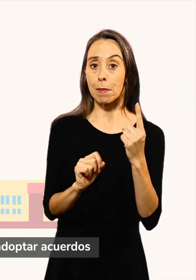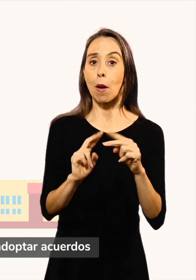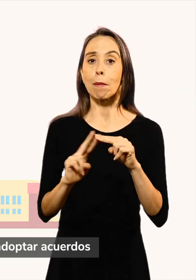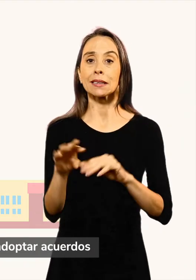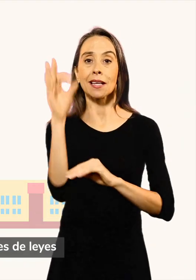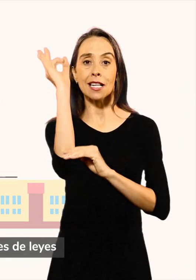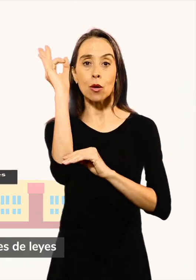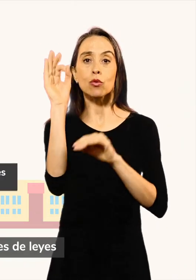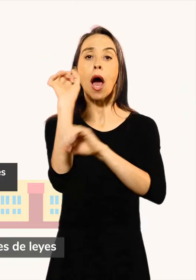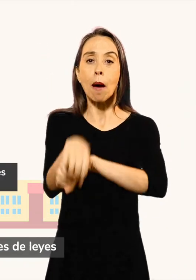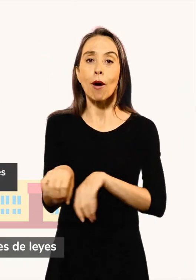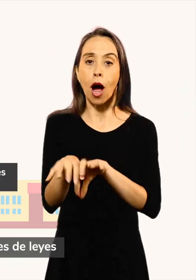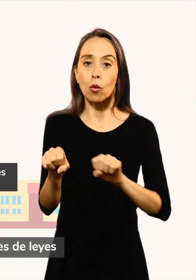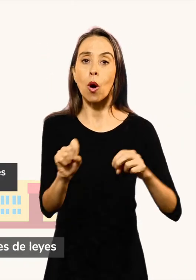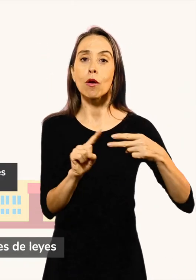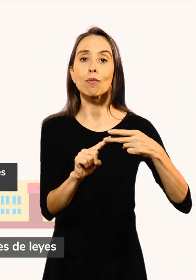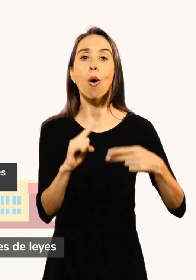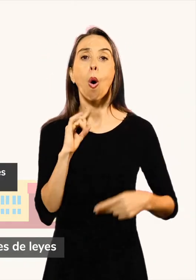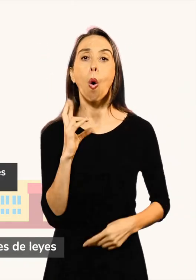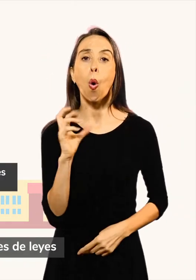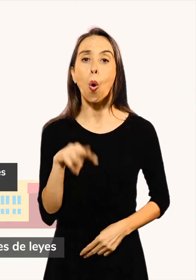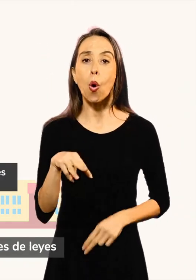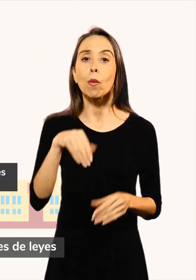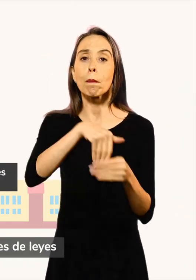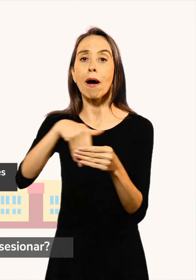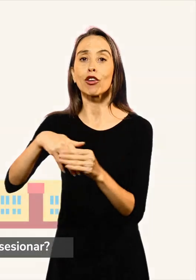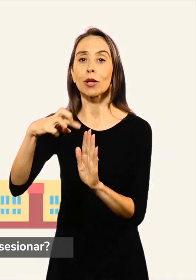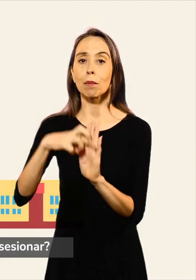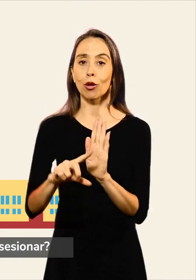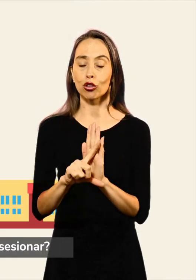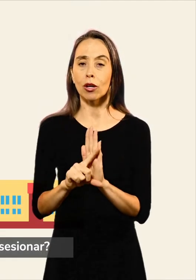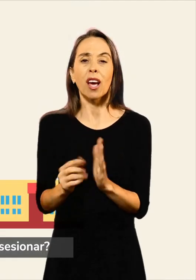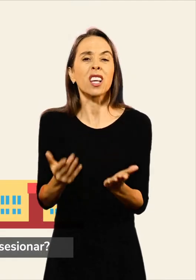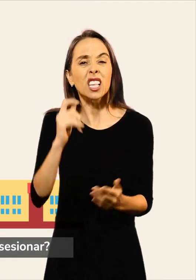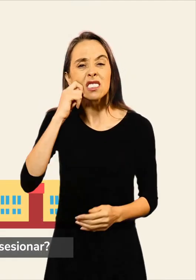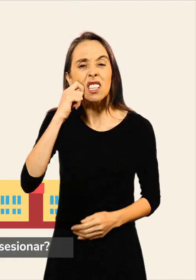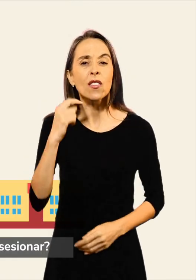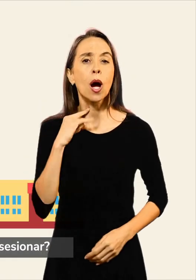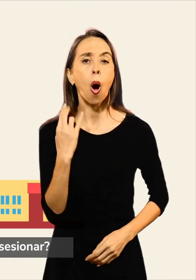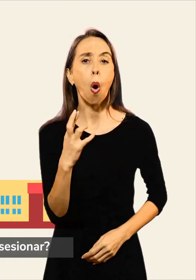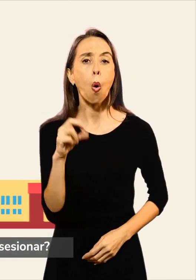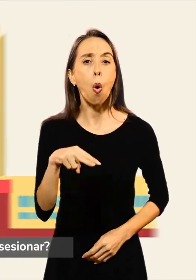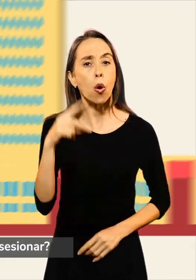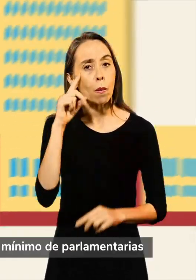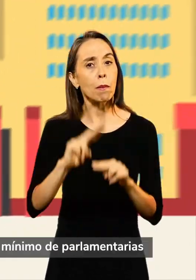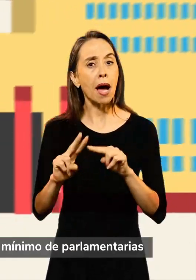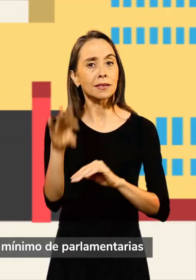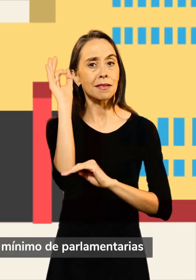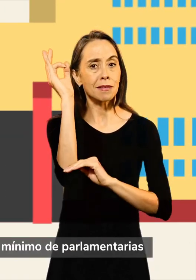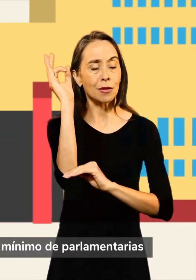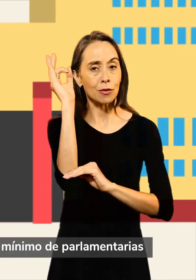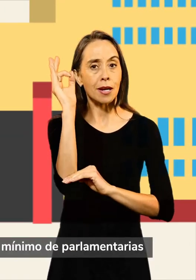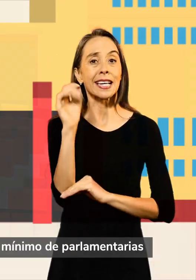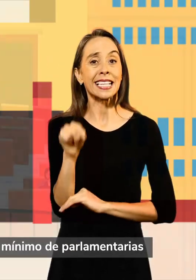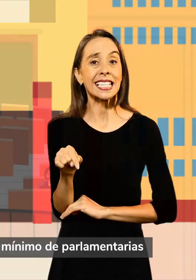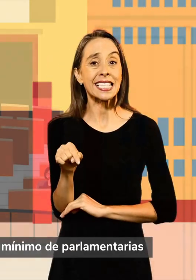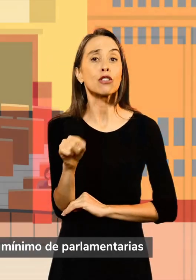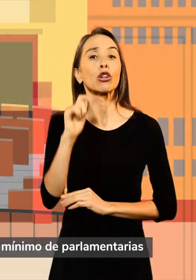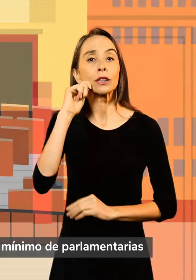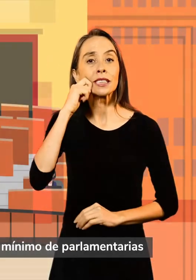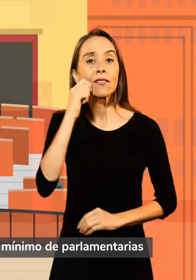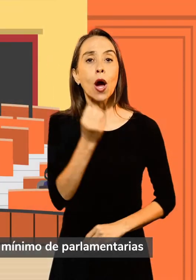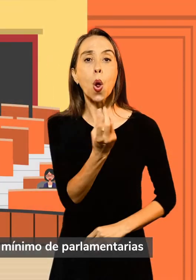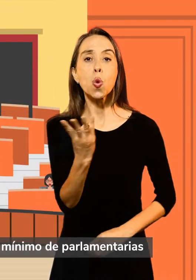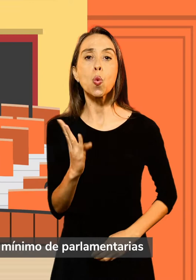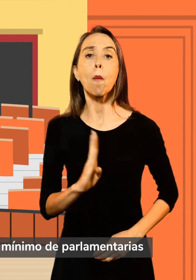acuerdos y los quórum de votaciones de leyes. ¿Qué es el quórum para sesionar? Los quórum para sesionar son el